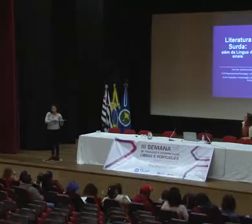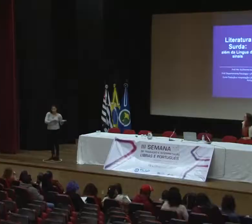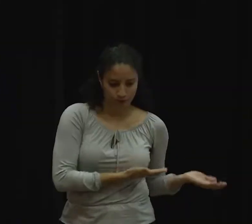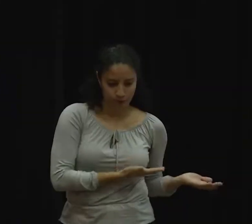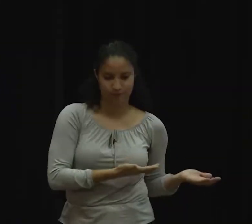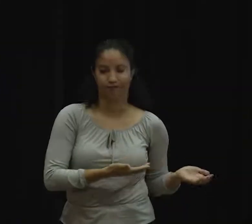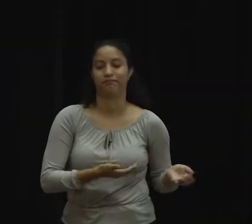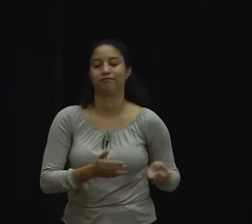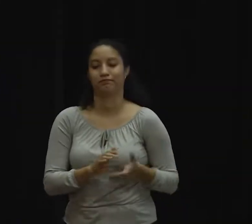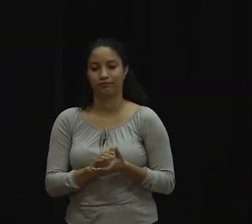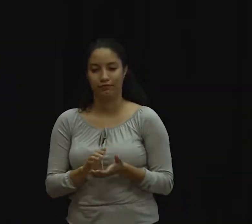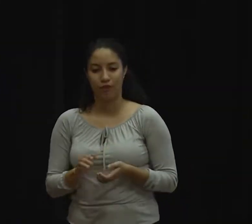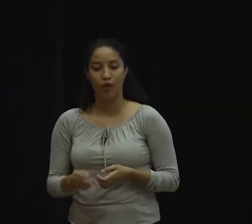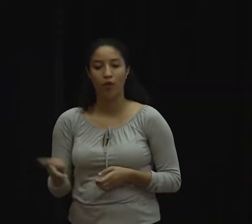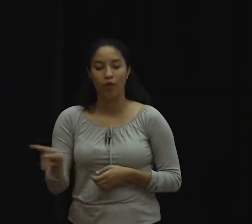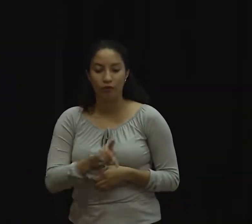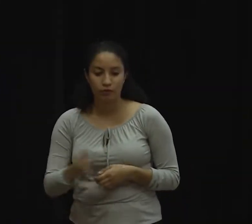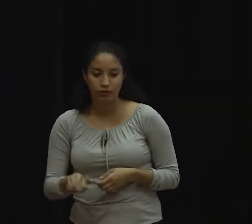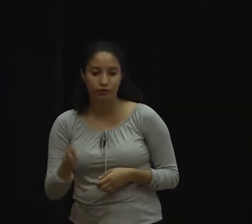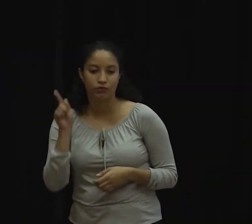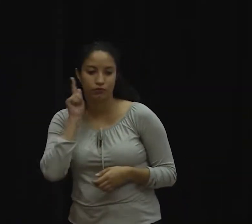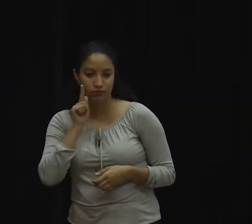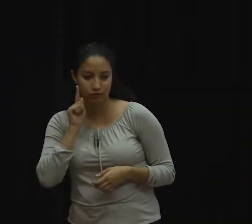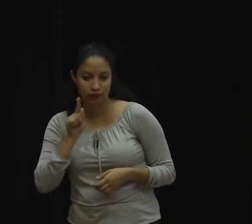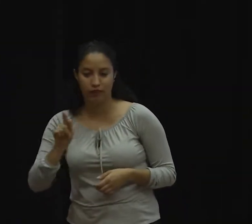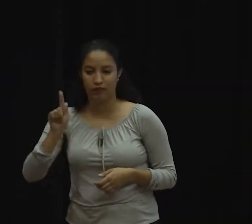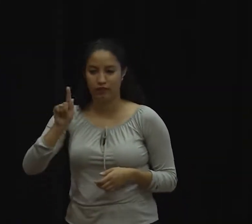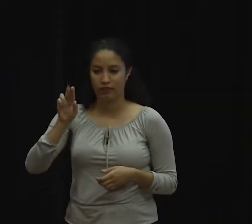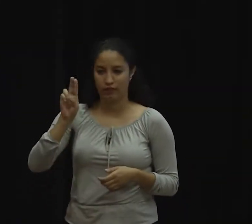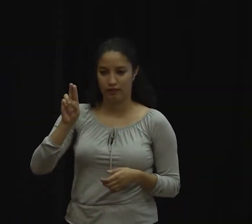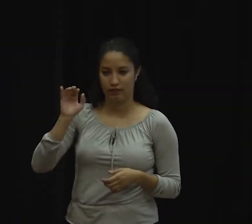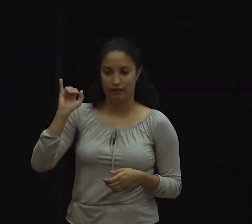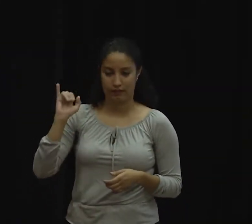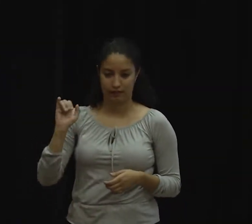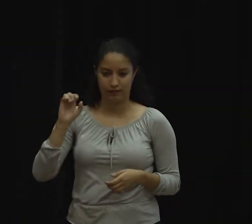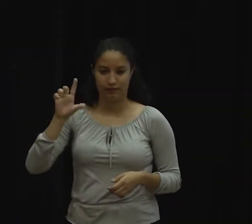Gostaria de convidar também o professor Guilherme Nichols.